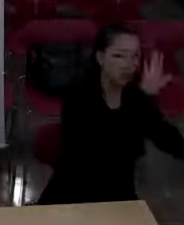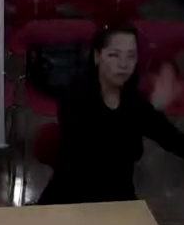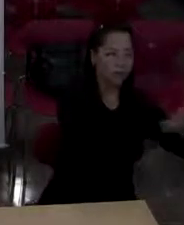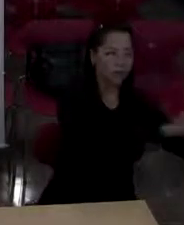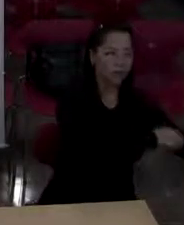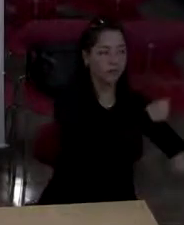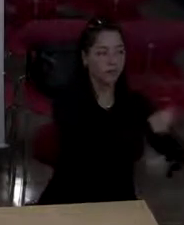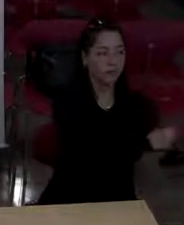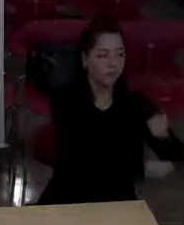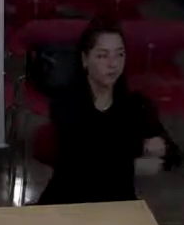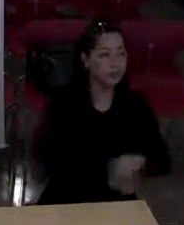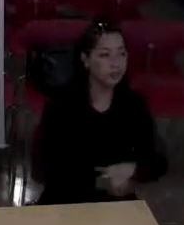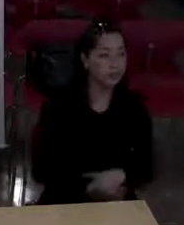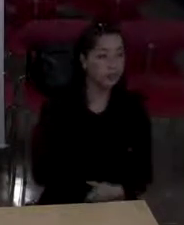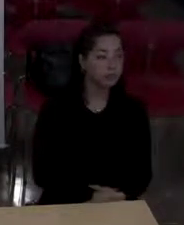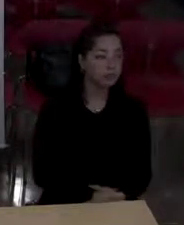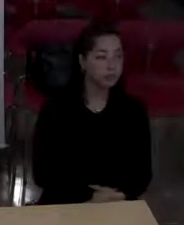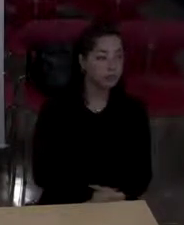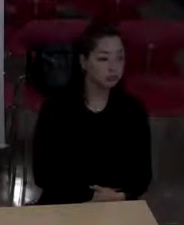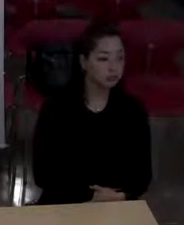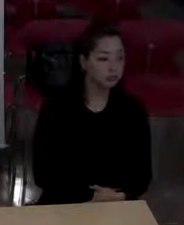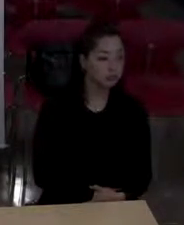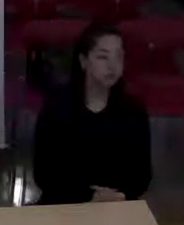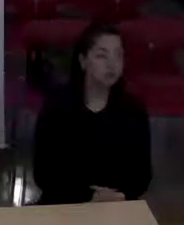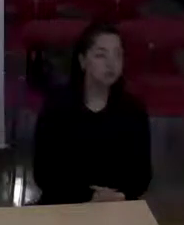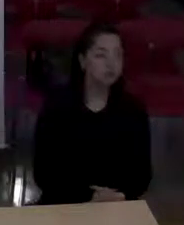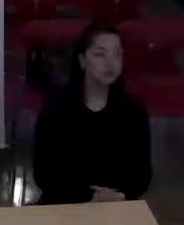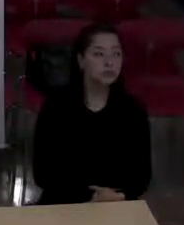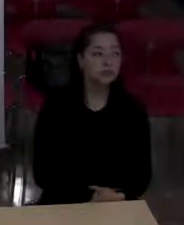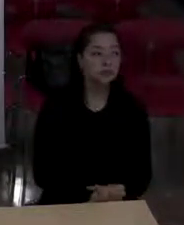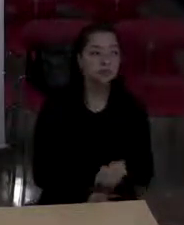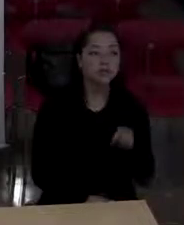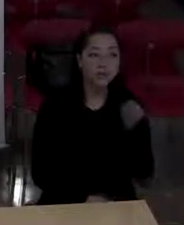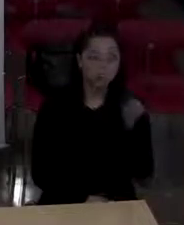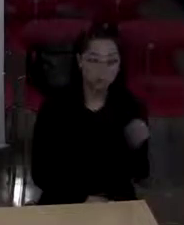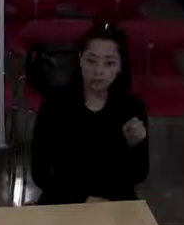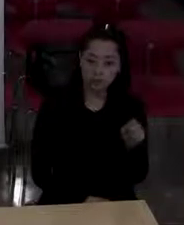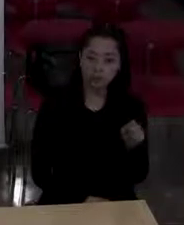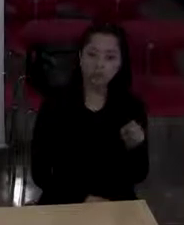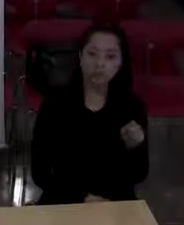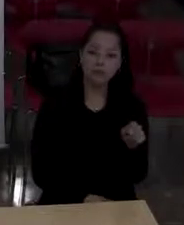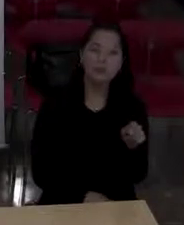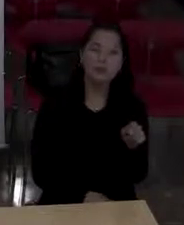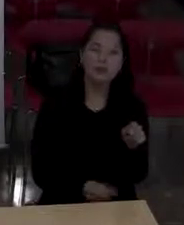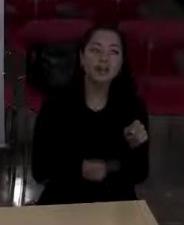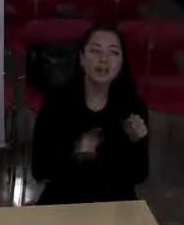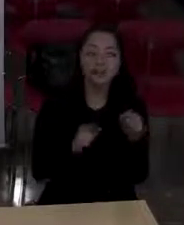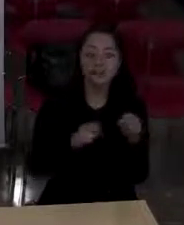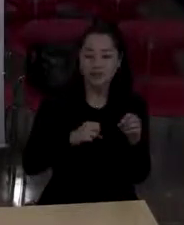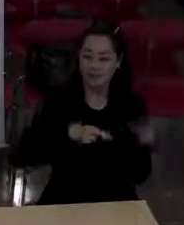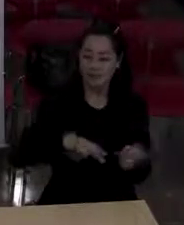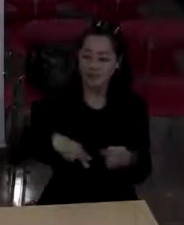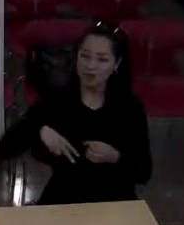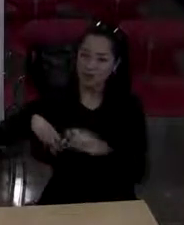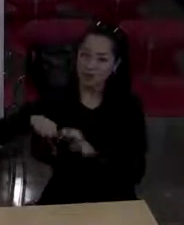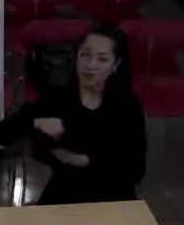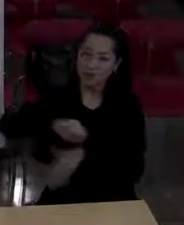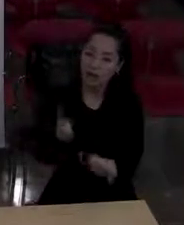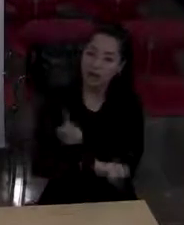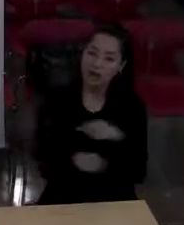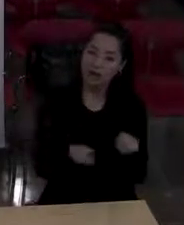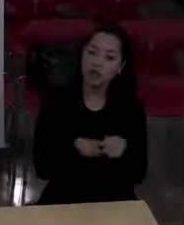6 años y el Ministerio de Educación los ha identificado como los niños leen la mente de los otros. Entre los 3 y los